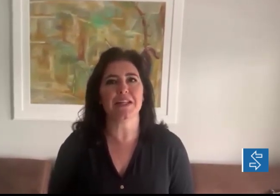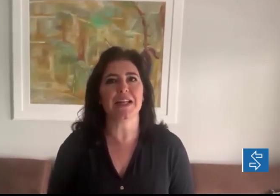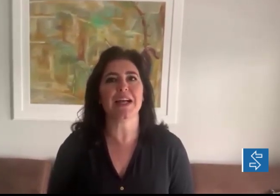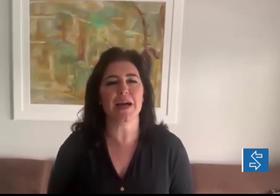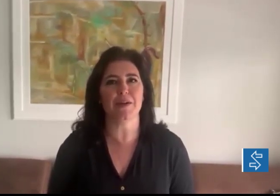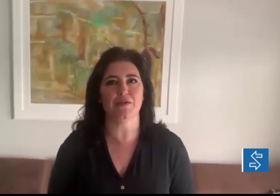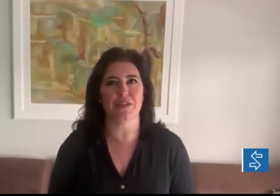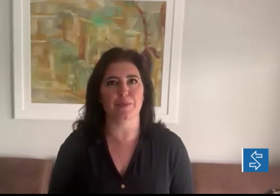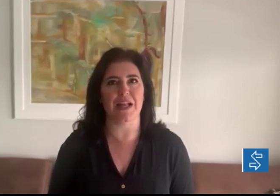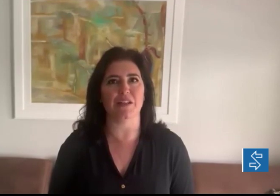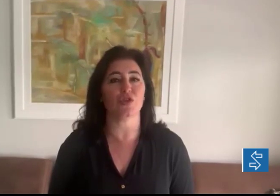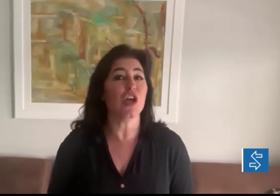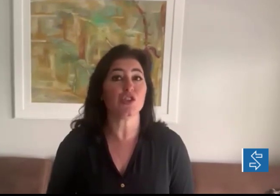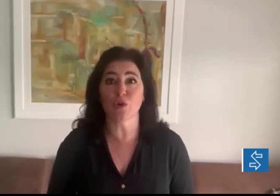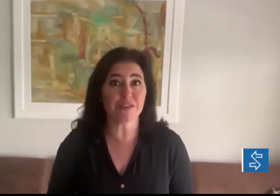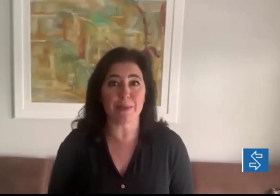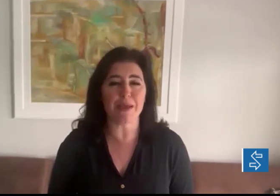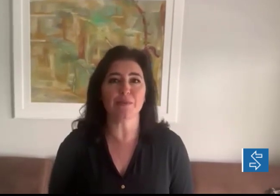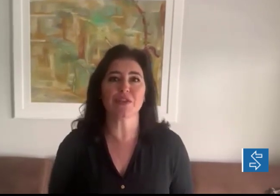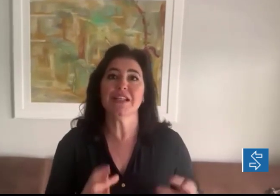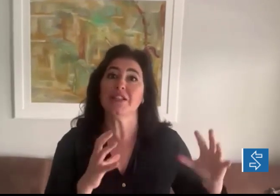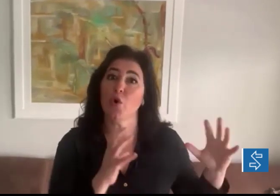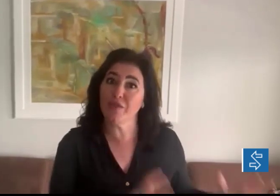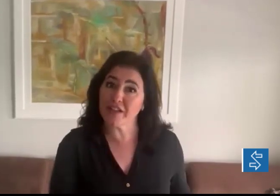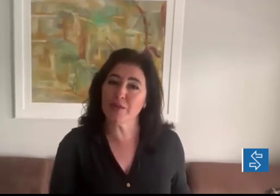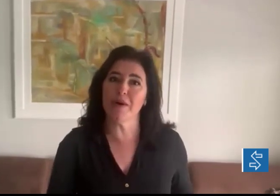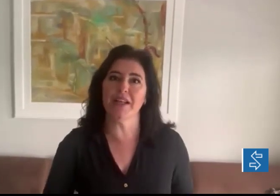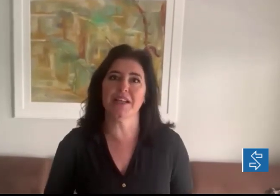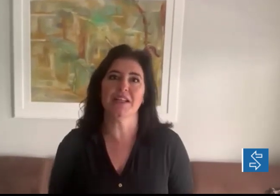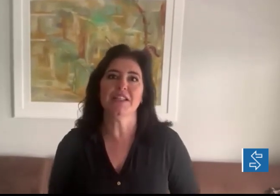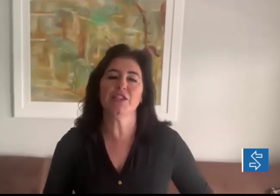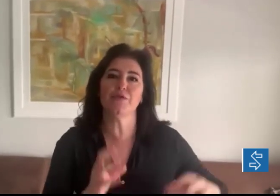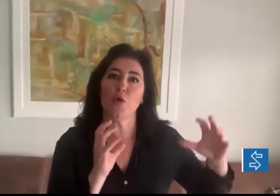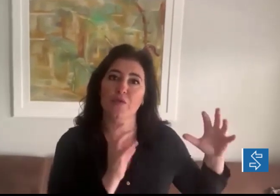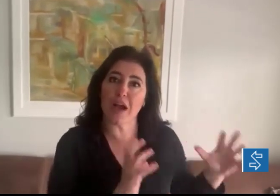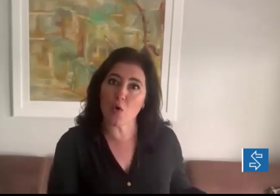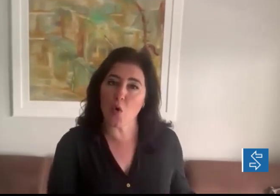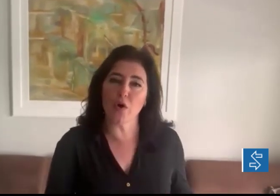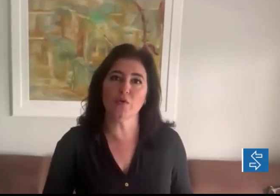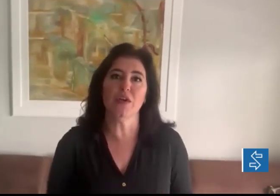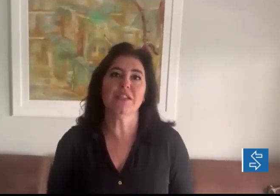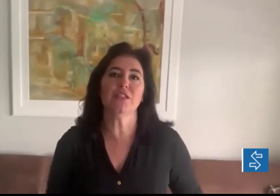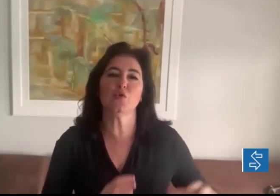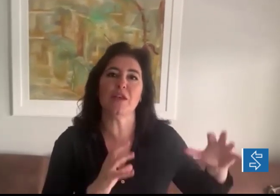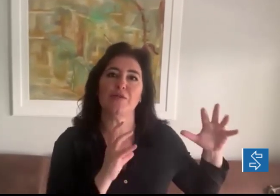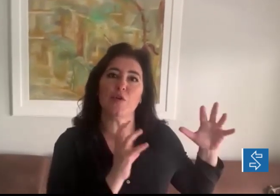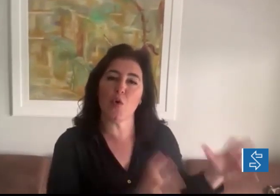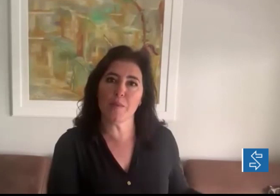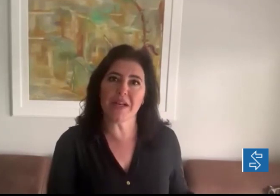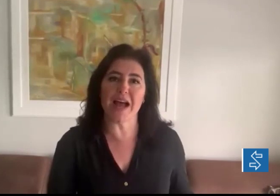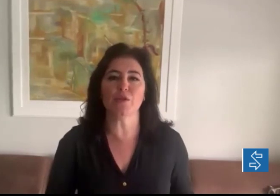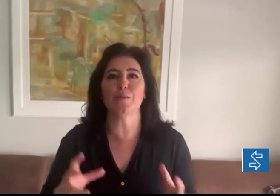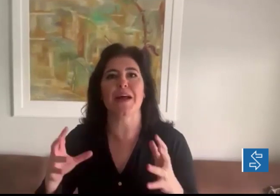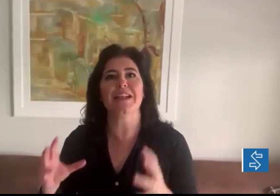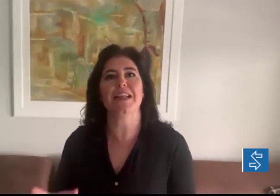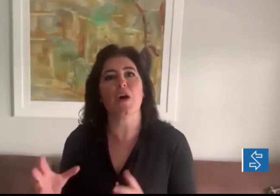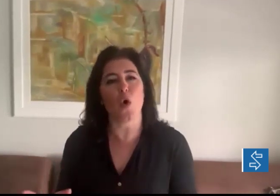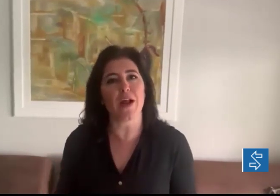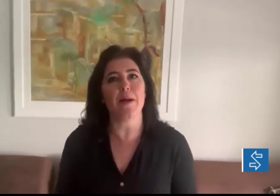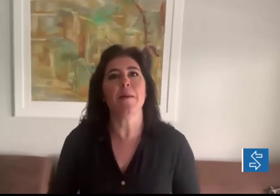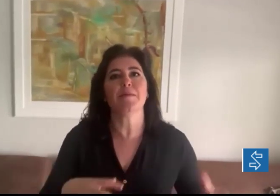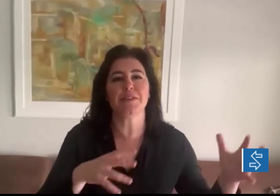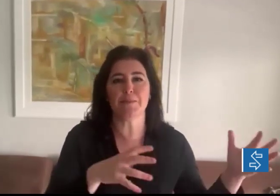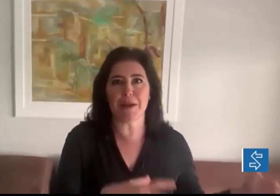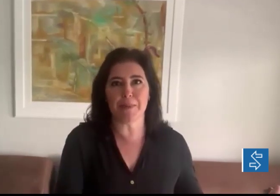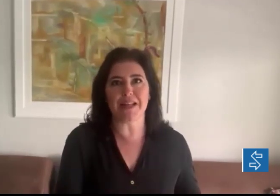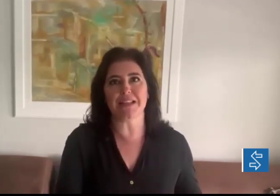bancada feminina na Câmara dos Deputados, só não sabemos se houve artimanha, se houve acordo, se isso aí foi combinado para que